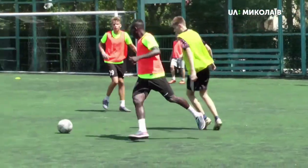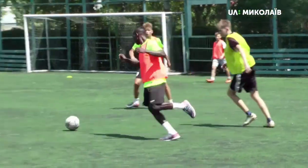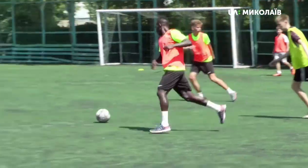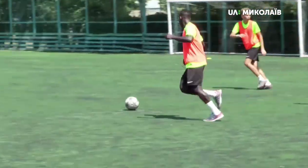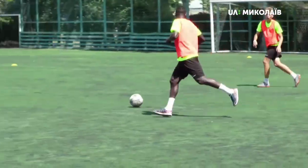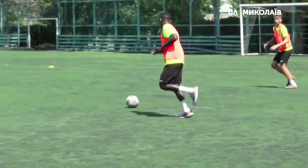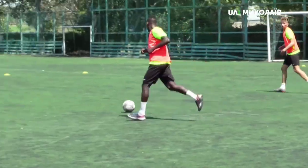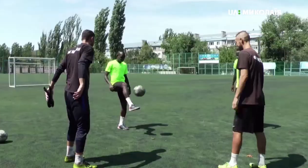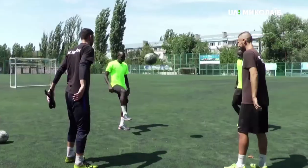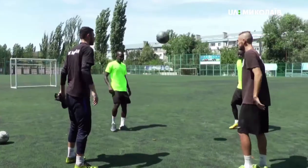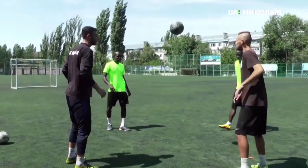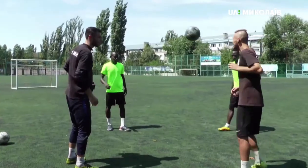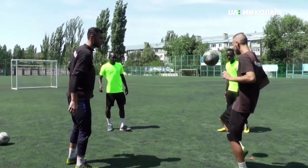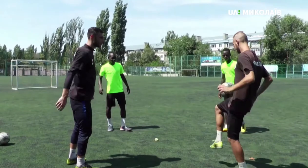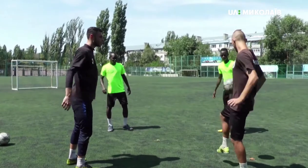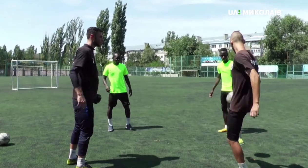тому, що слова «стоп» ніколи не чули.